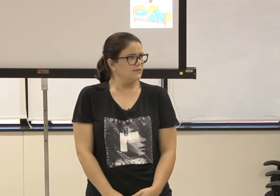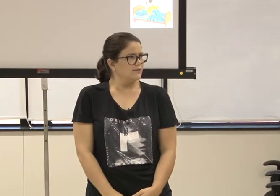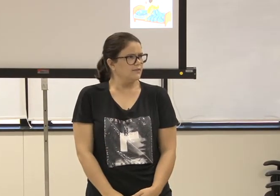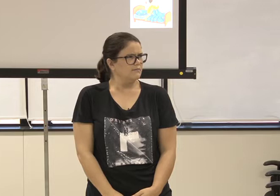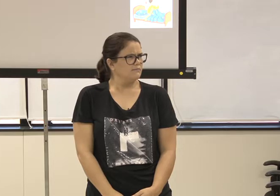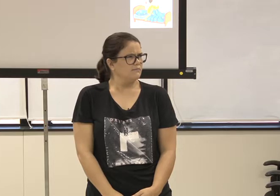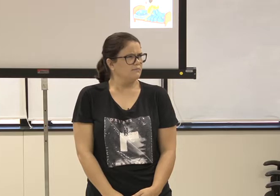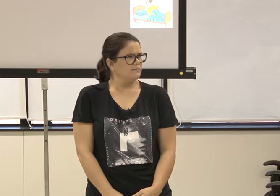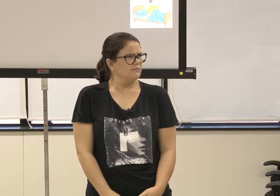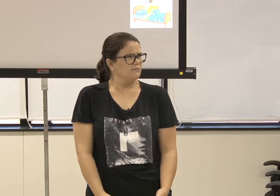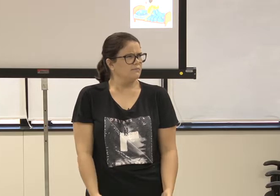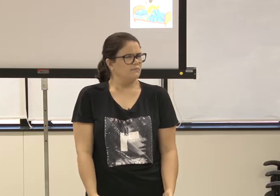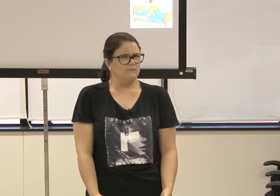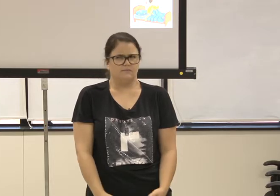Tudo bebedeira, né?